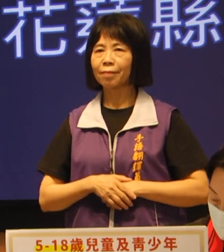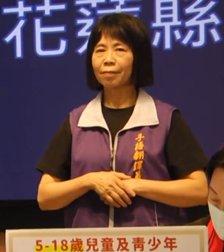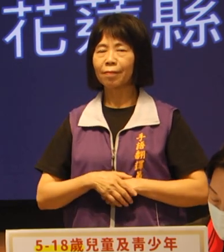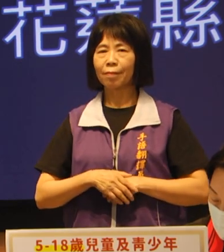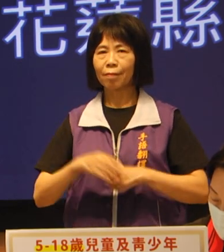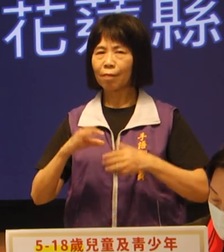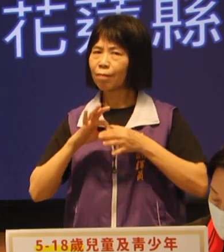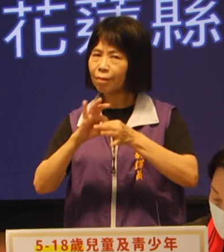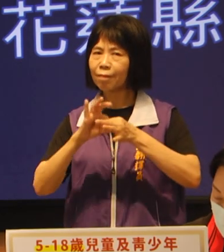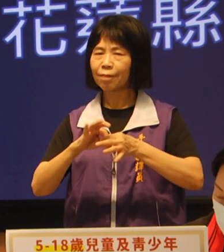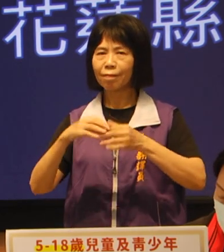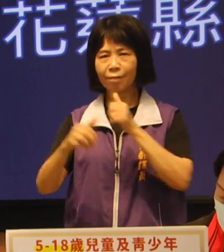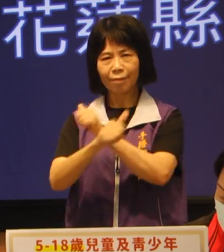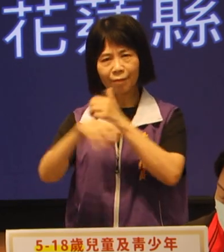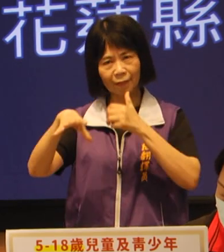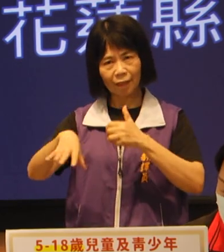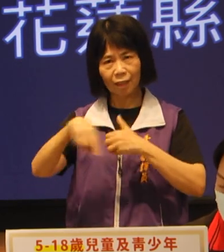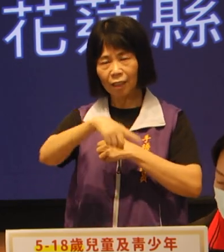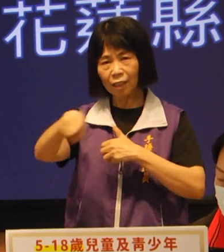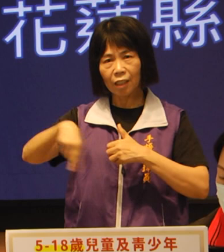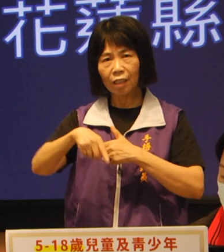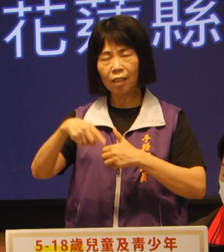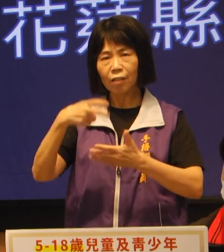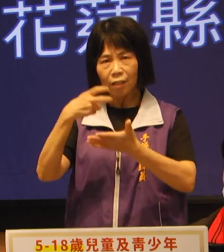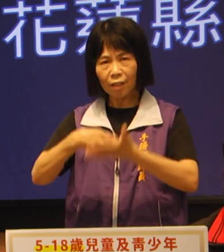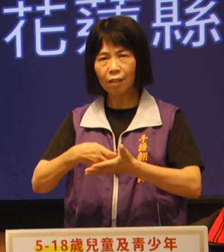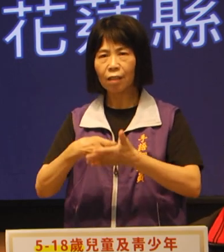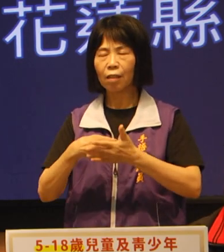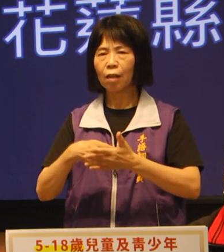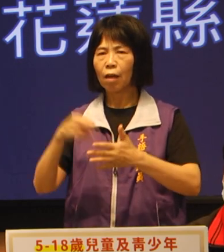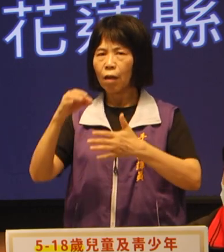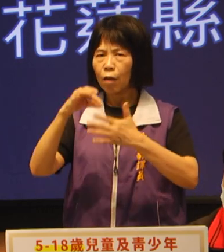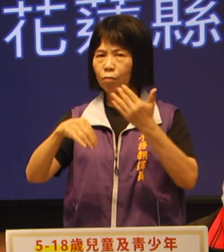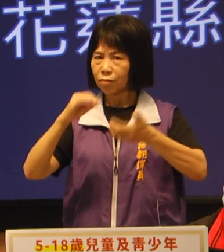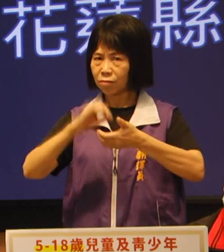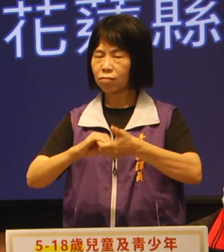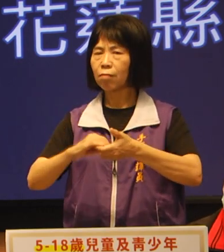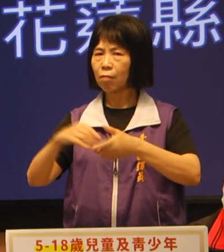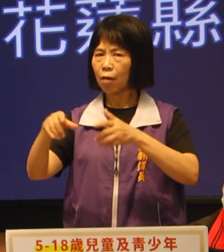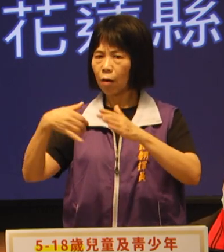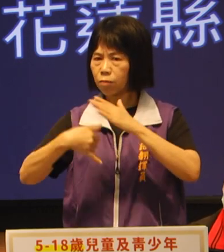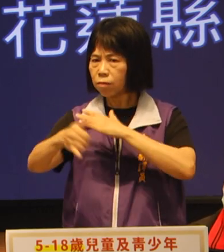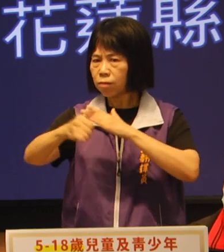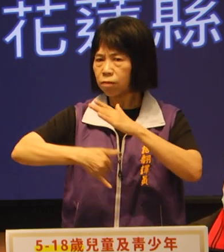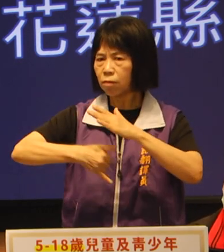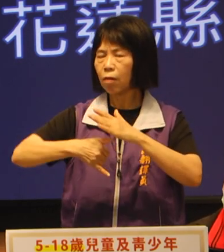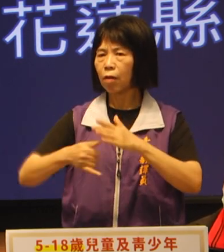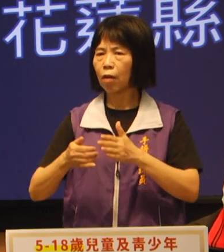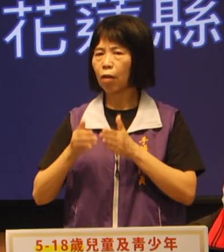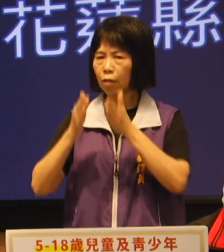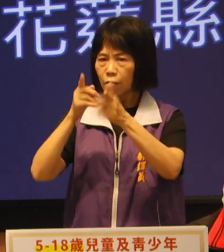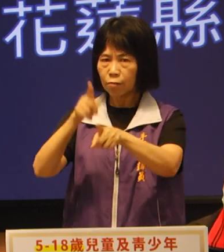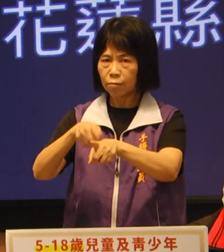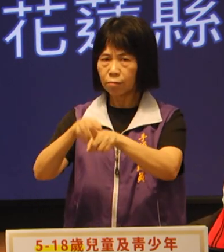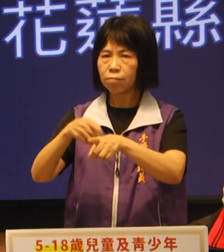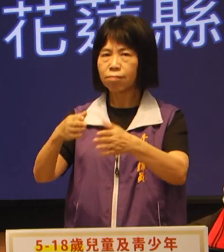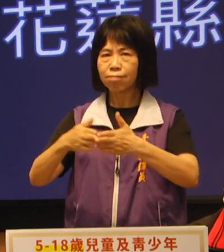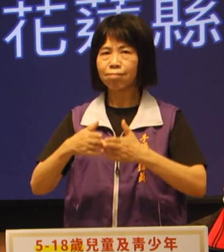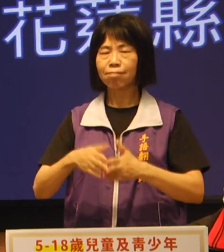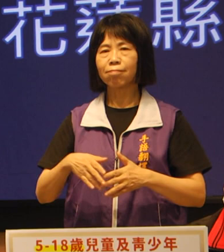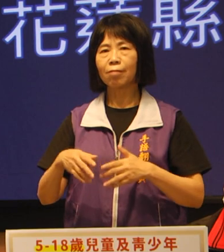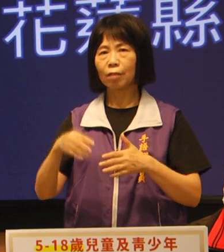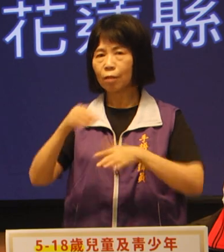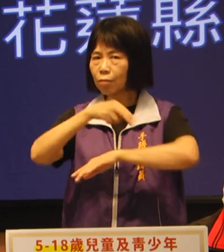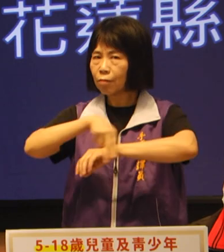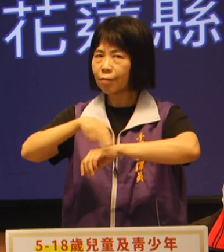在相关考场的部分会严格的遵守相关的一个进出的一个动线。那有关一个考场的一个